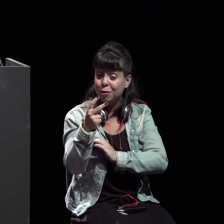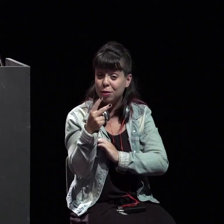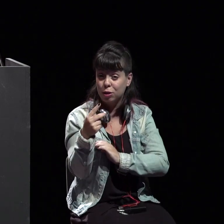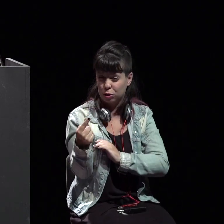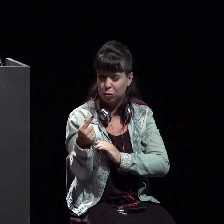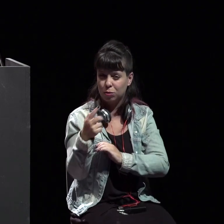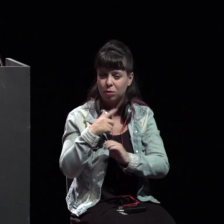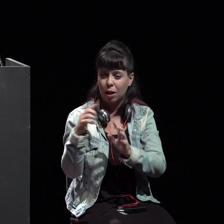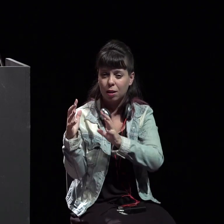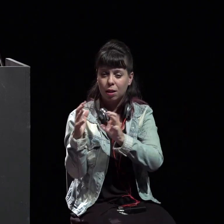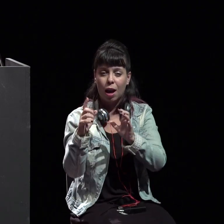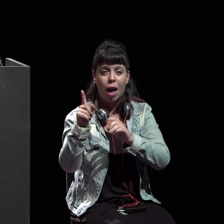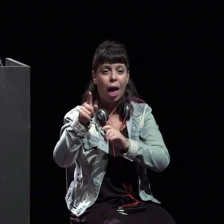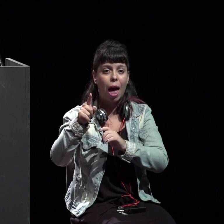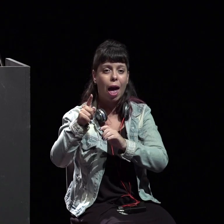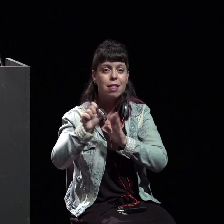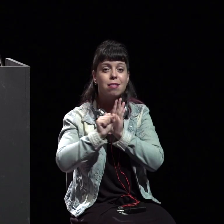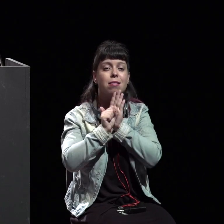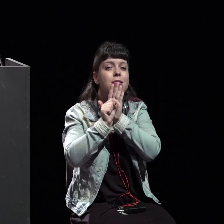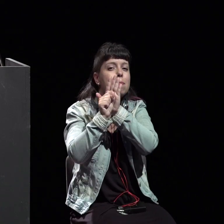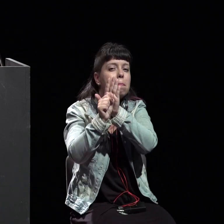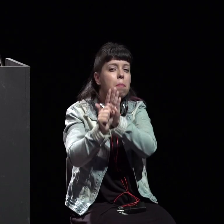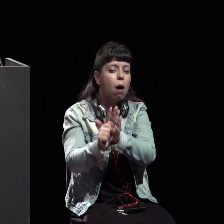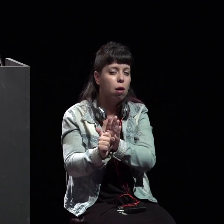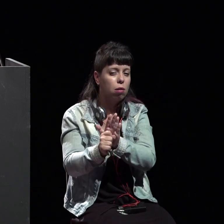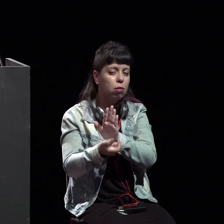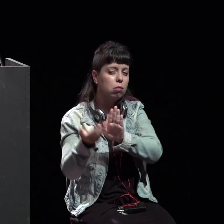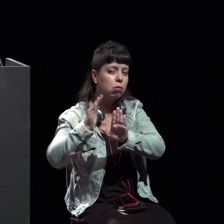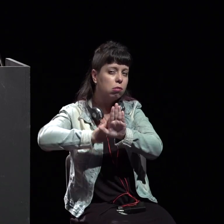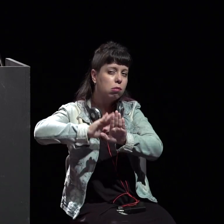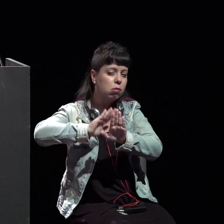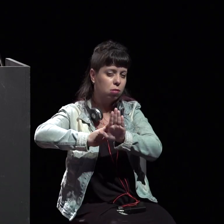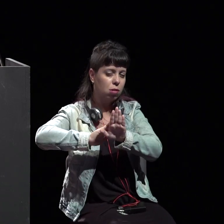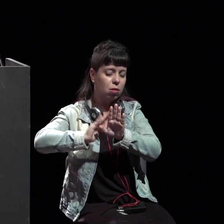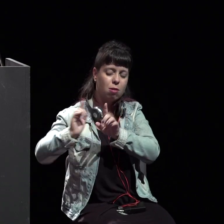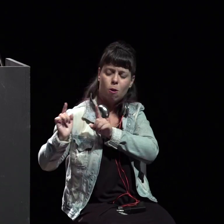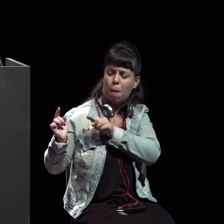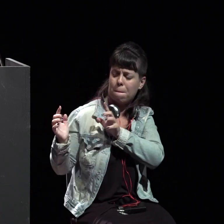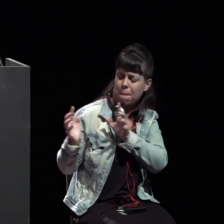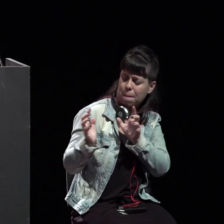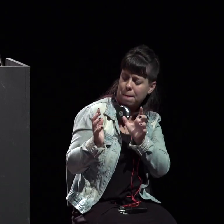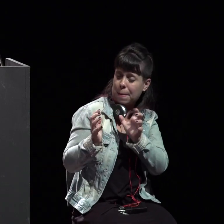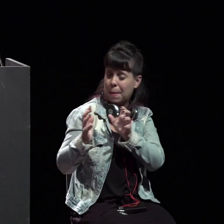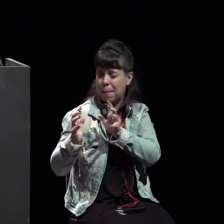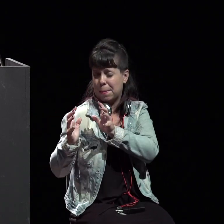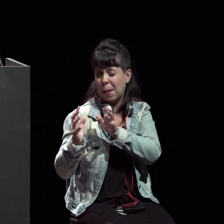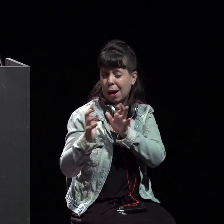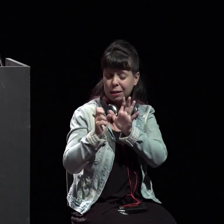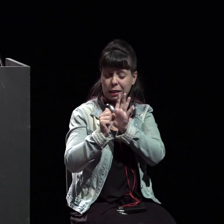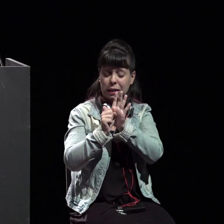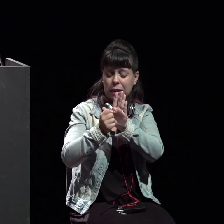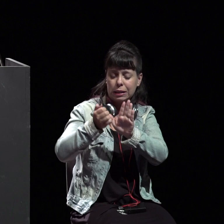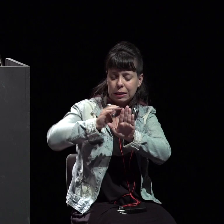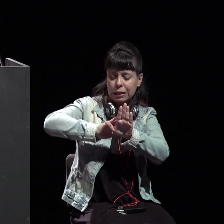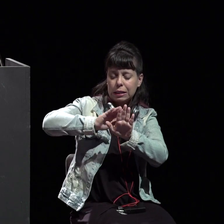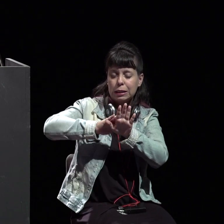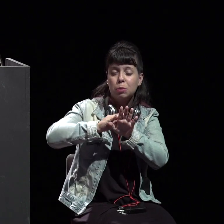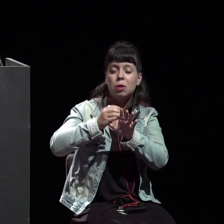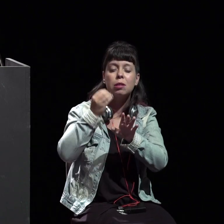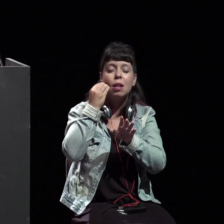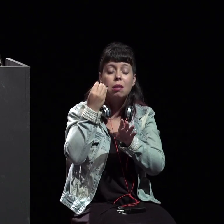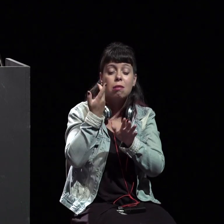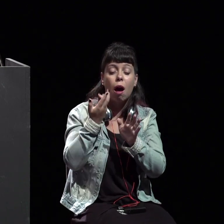do imaginário, como eu já falei para vocês, por uma guerra de imagens e signos, por uma sede de representação